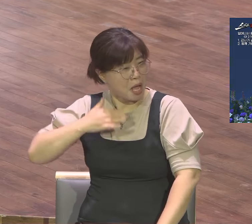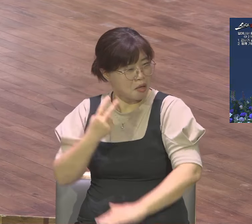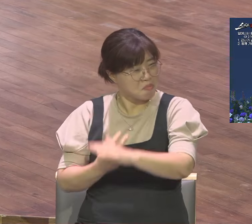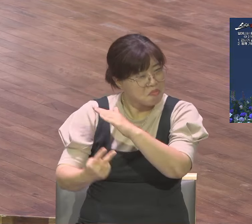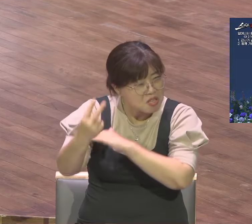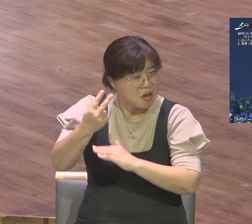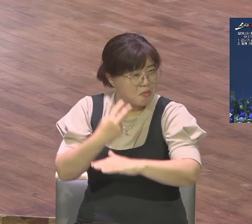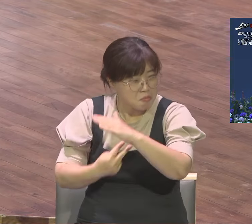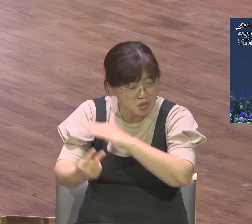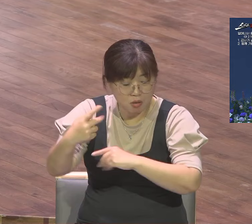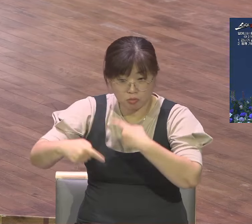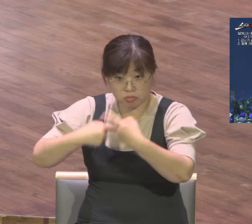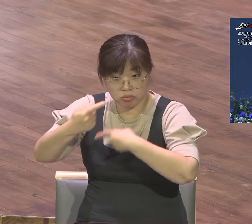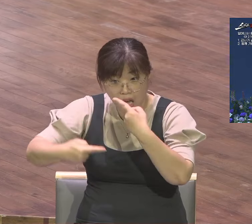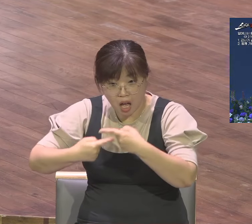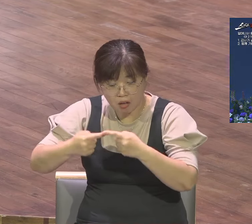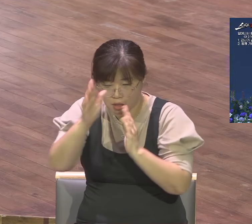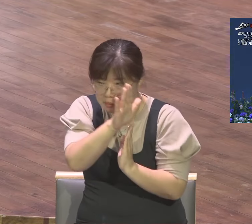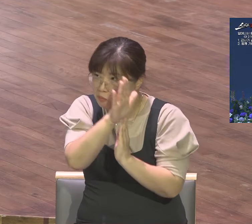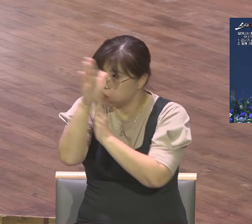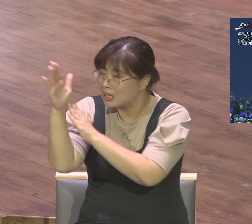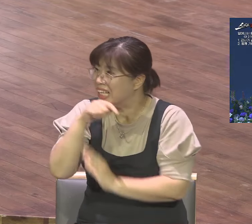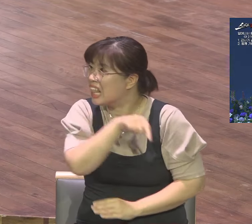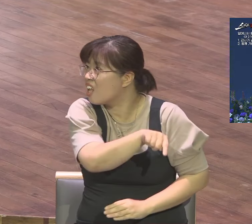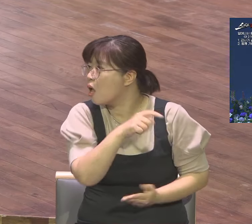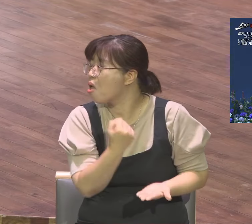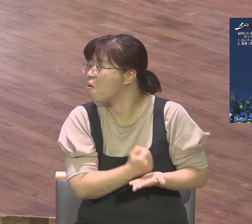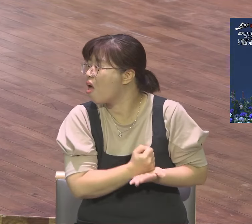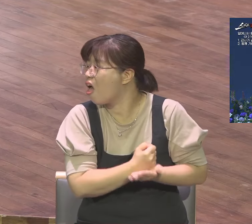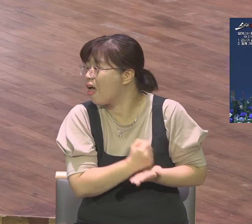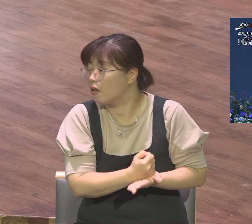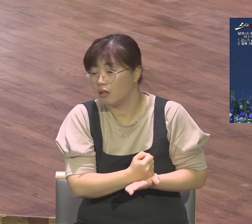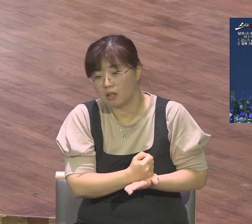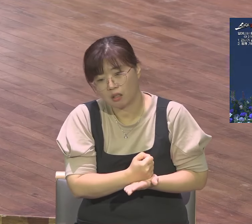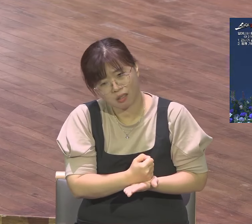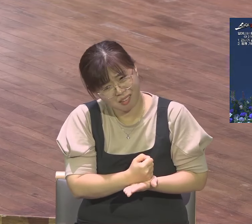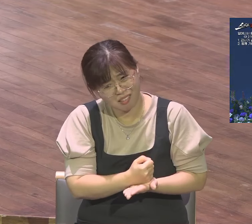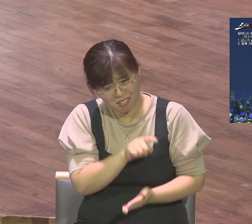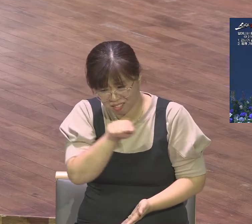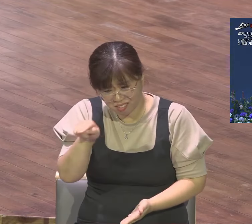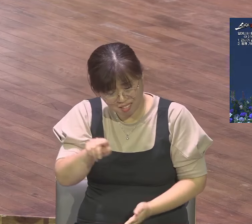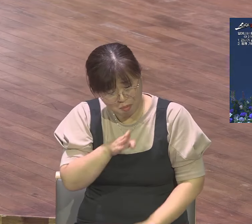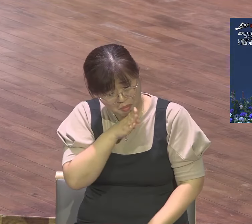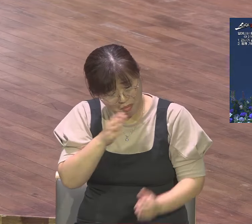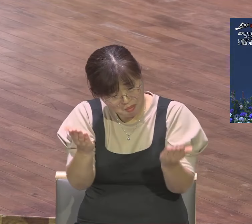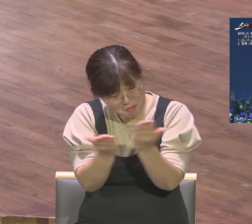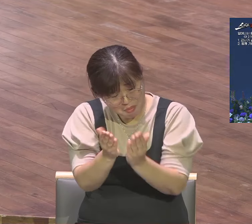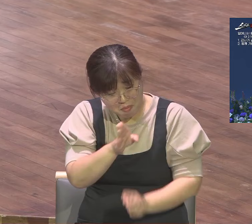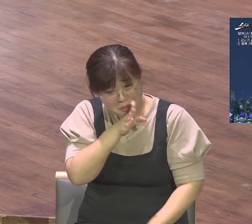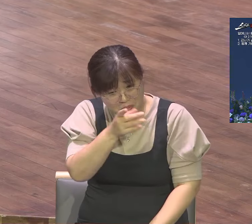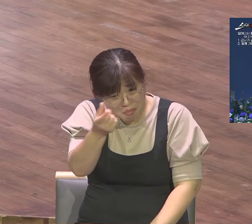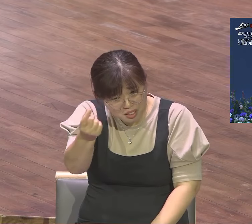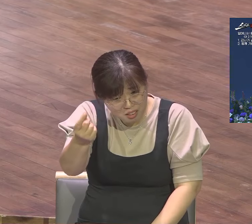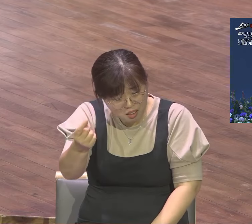그게 무슨 2, 3, 7 말도 하지 마. 그럼 무슨 세계 보고만 네 보고만 해. 네